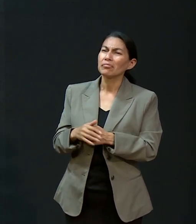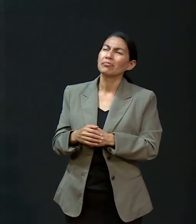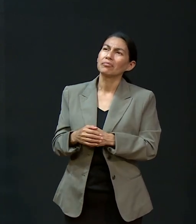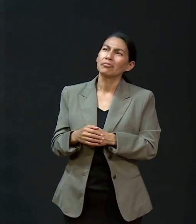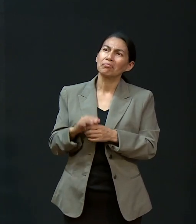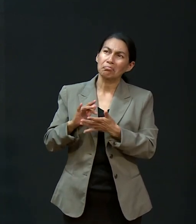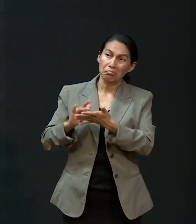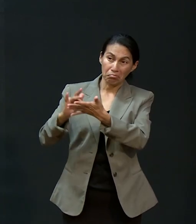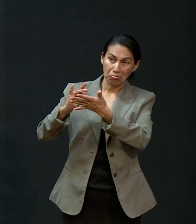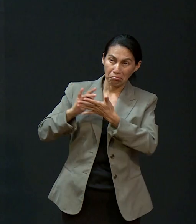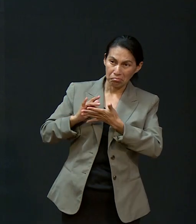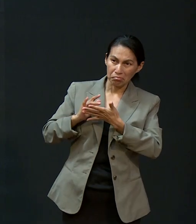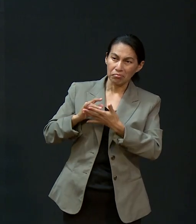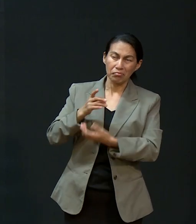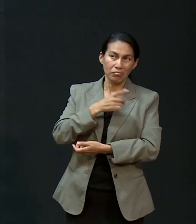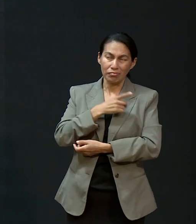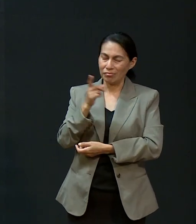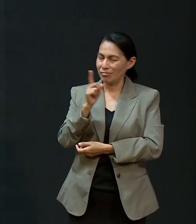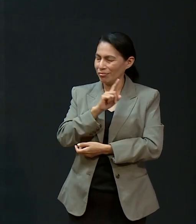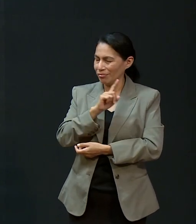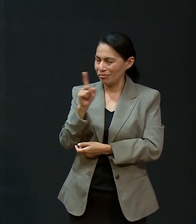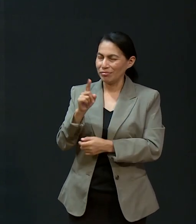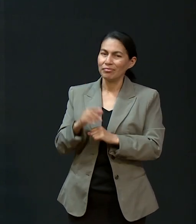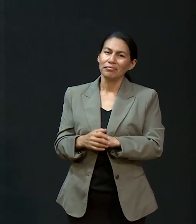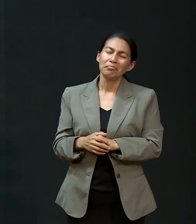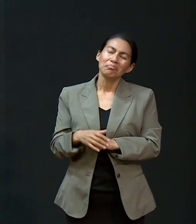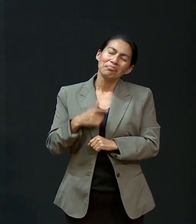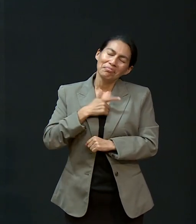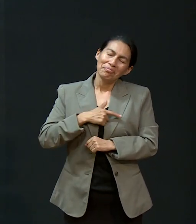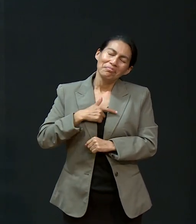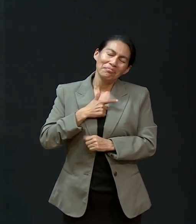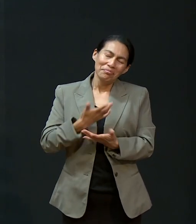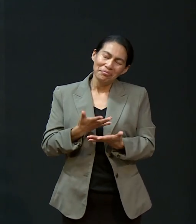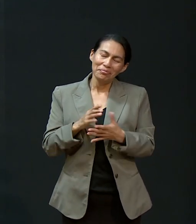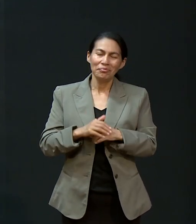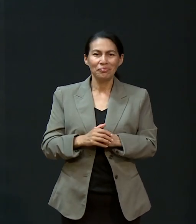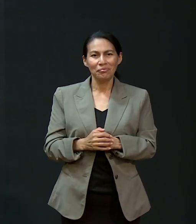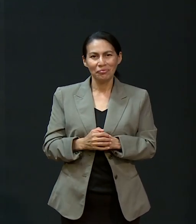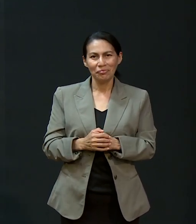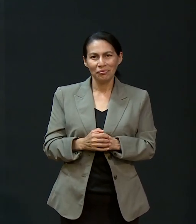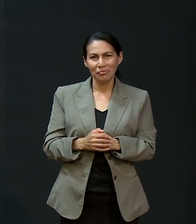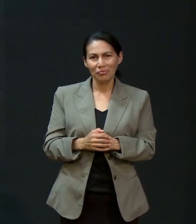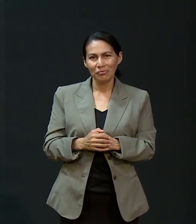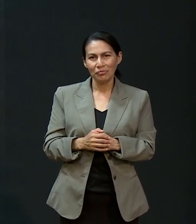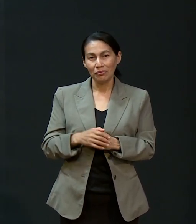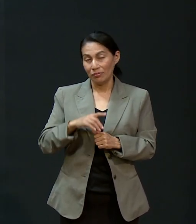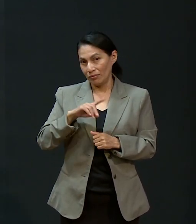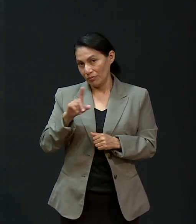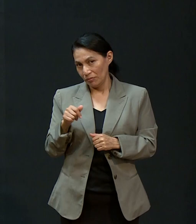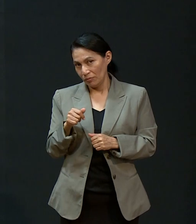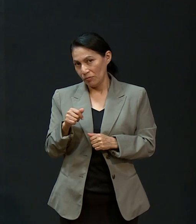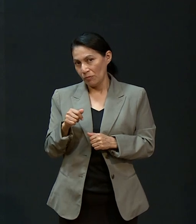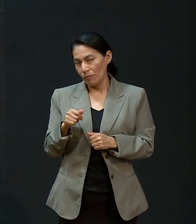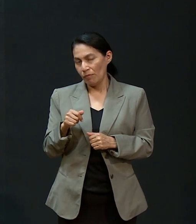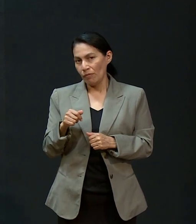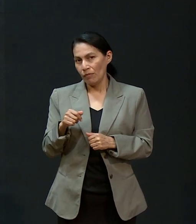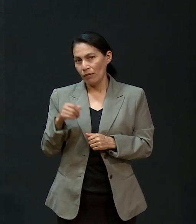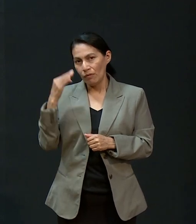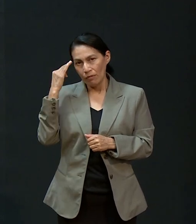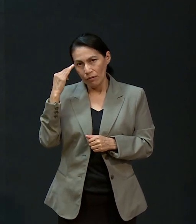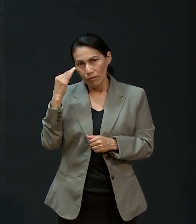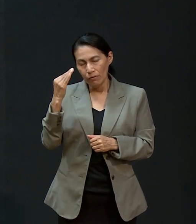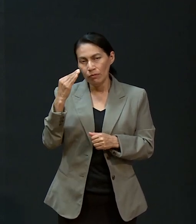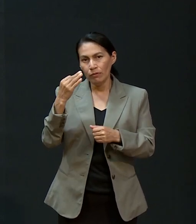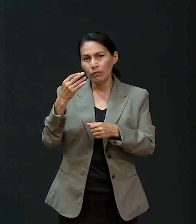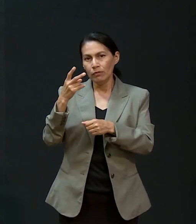Dios me dio y tienes apoyo, no estás solita. Entonces con el tiempo también se me da